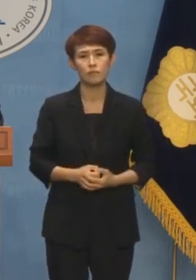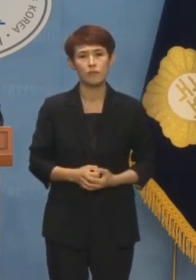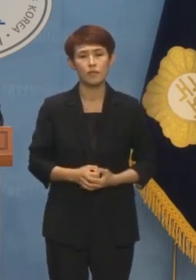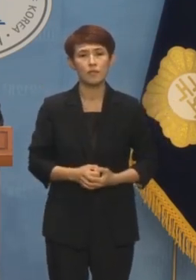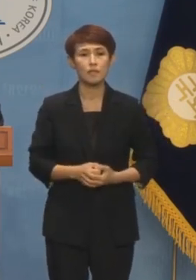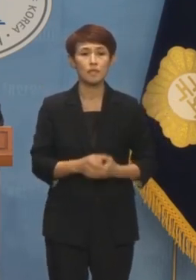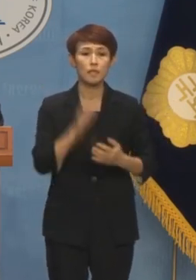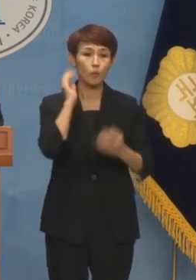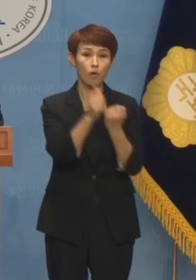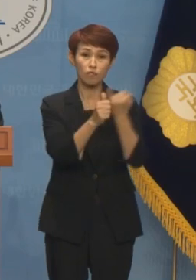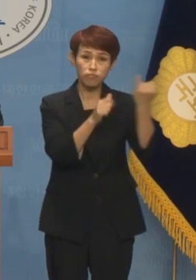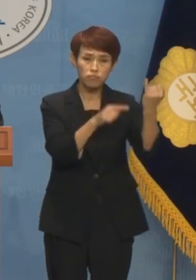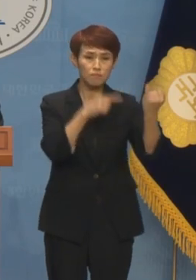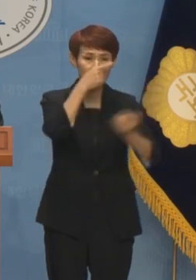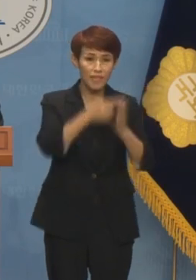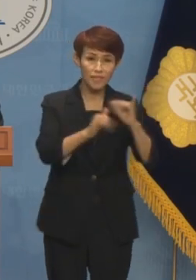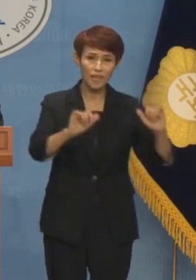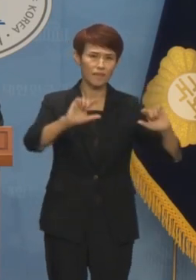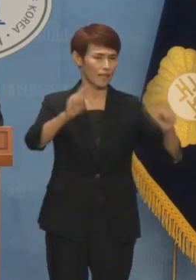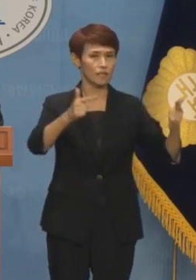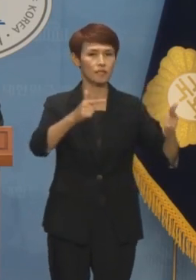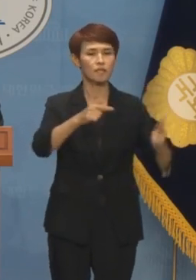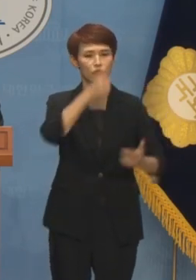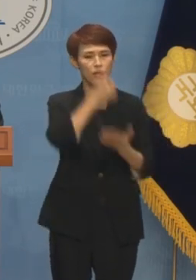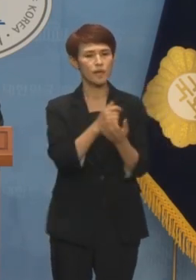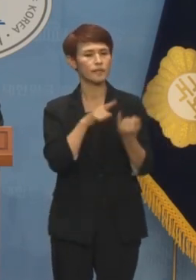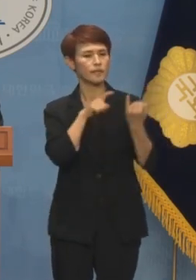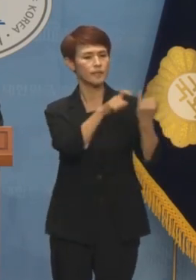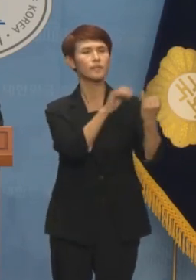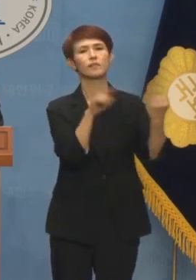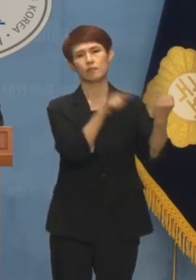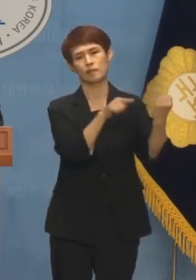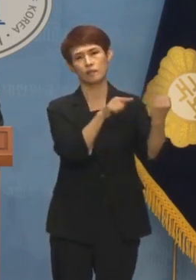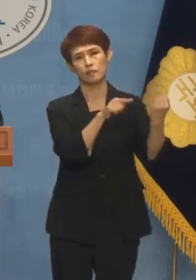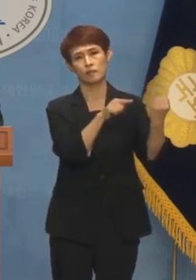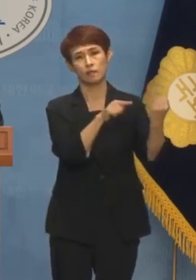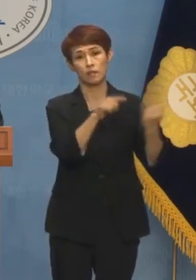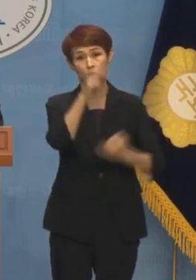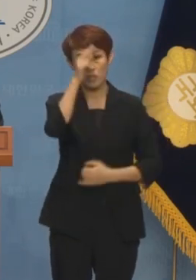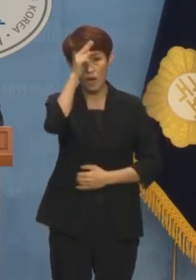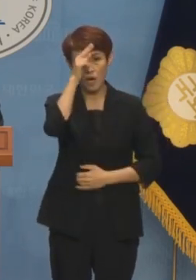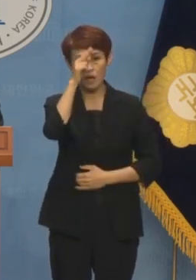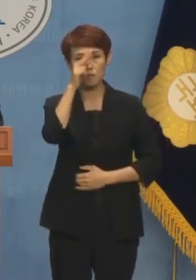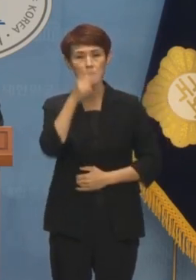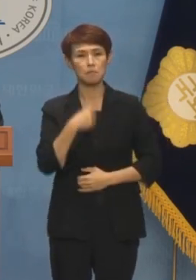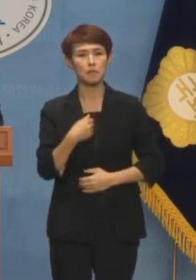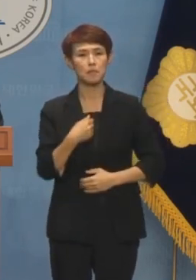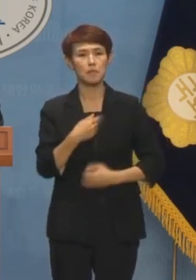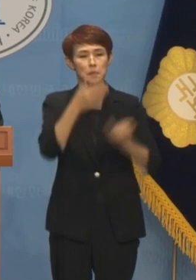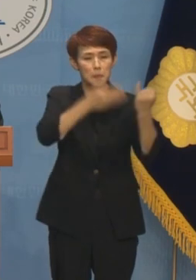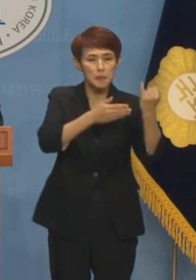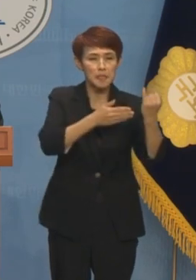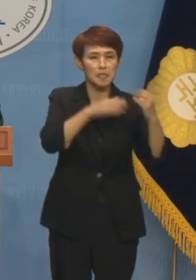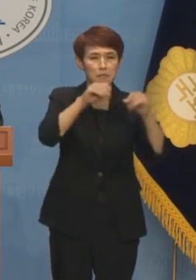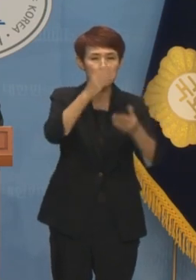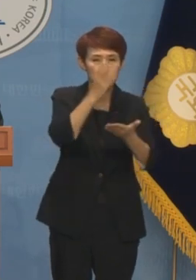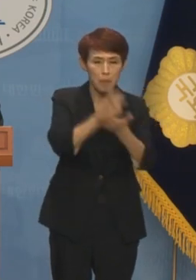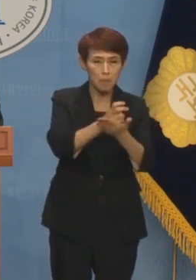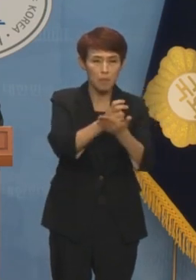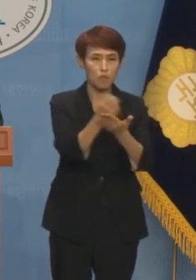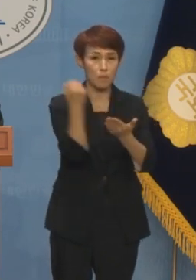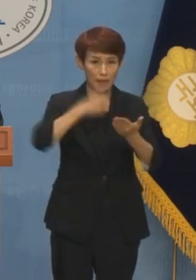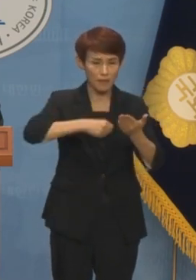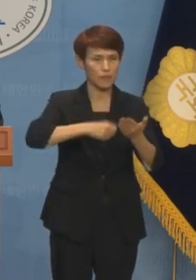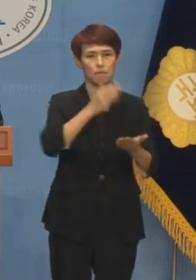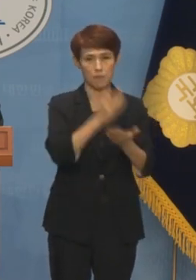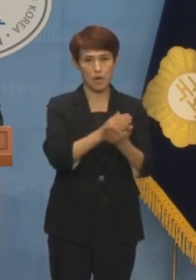김건희 여사는 피해자가 아니라 피의자입니다. 경찰이 청탁금지법 위반 혐의만은 피하고